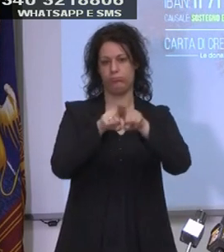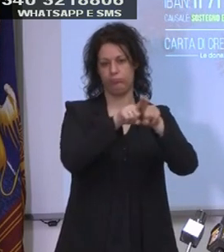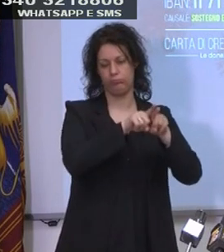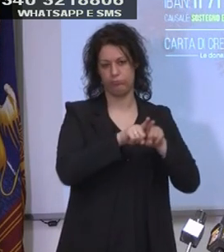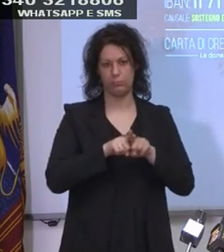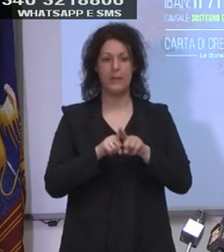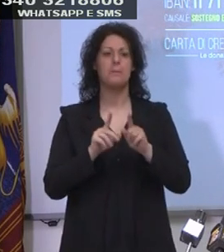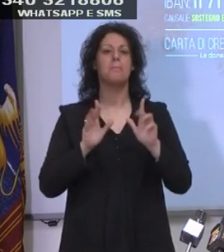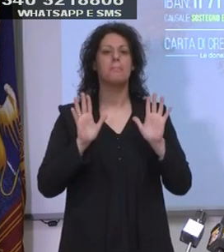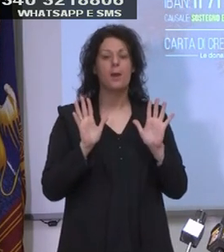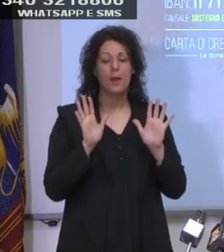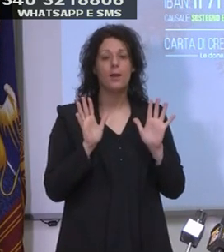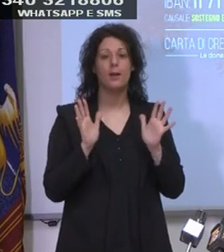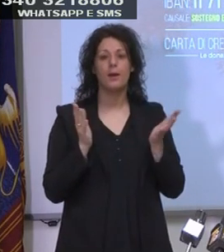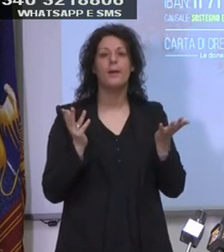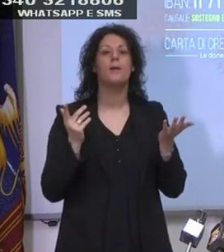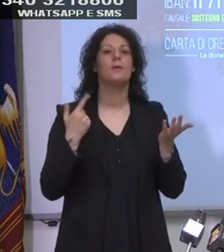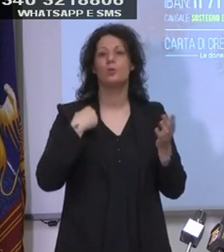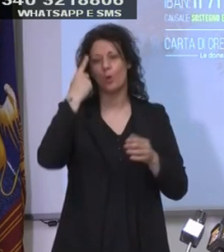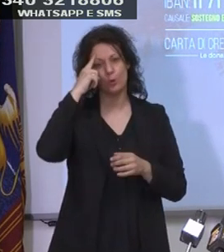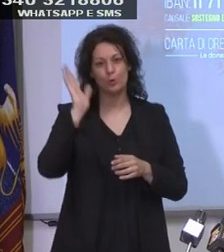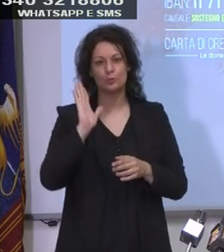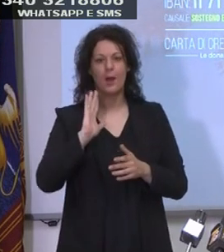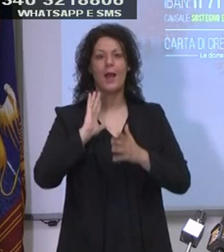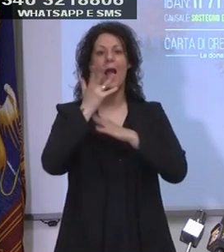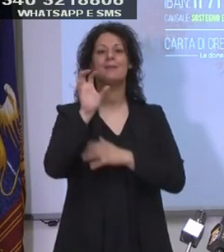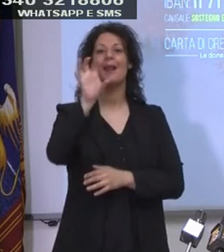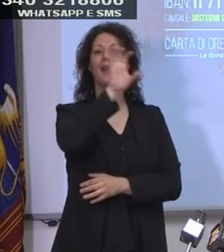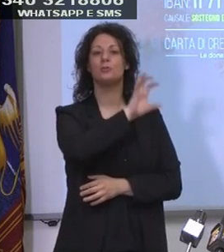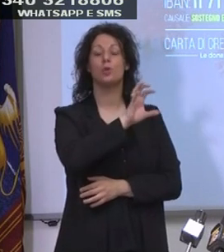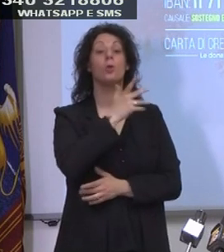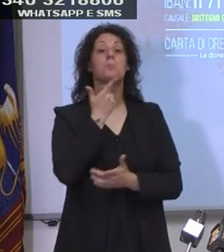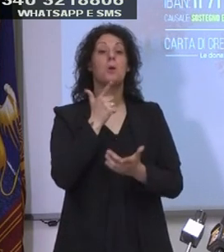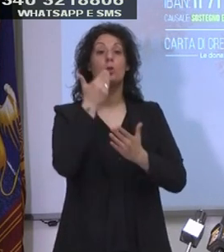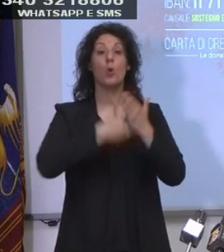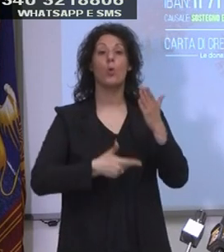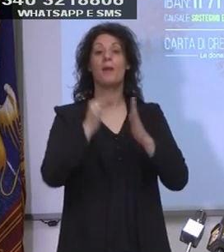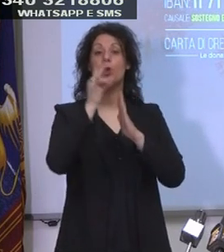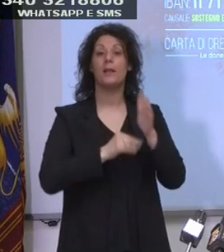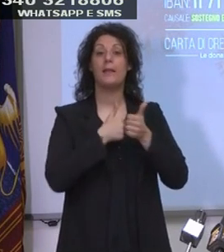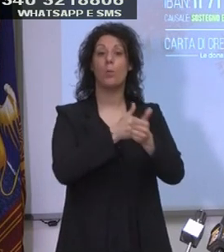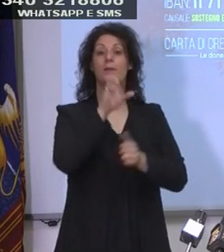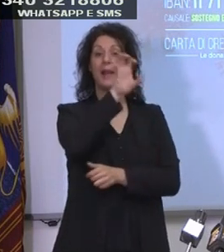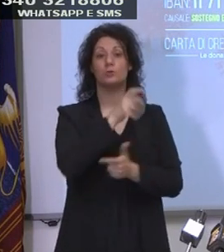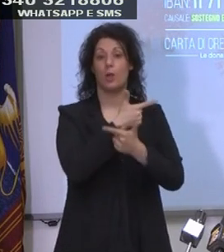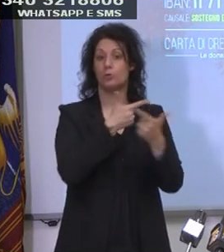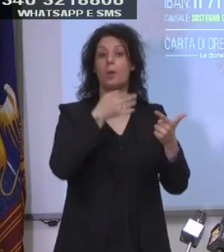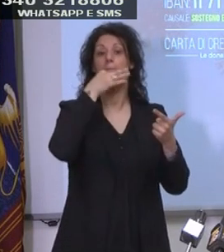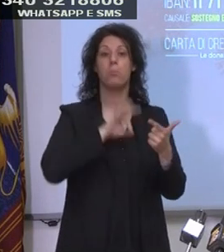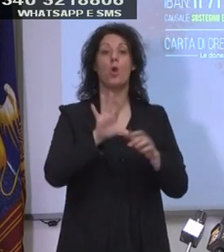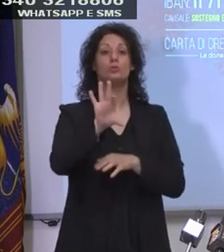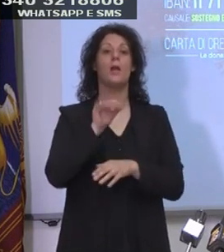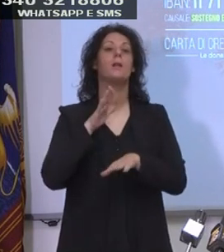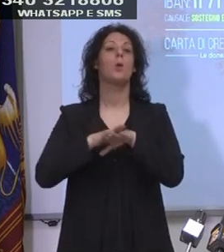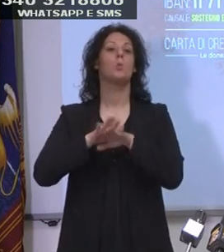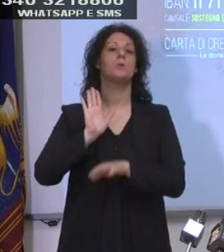è altrettanto vero che io non so cosa faranno le regioni che non hanno linee guida e che magari decideranno di applicare le INAIL, oppure